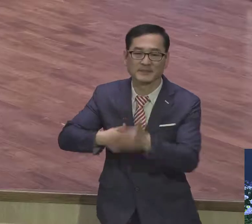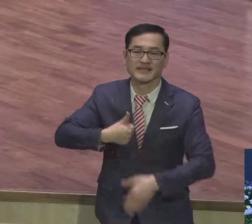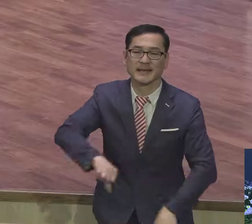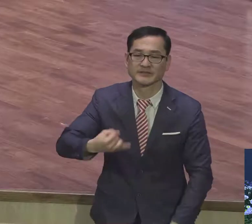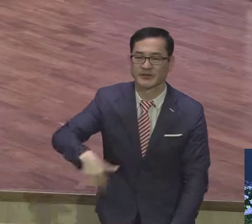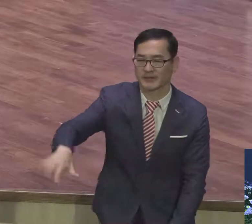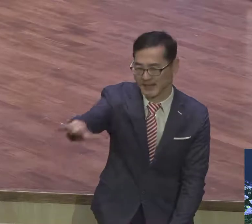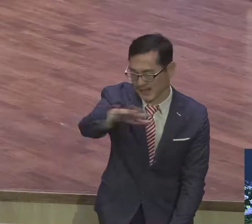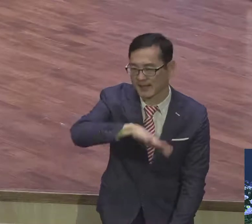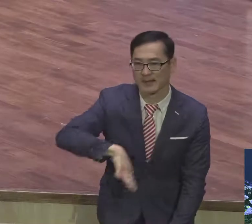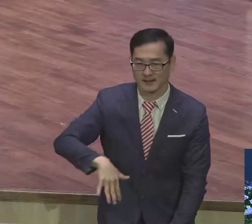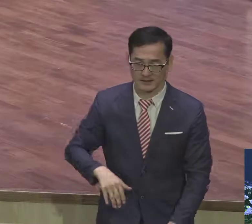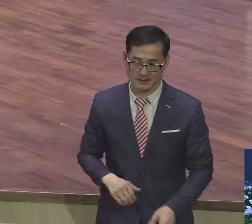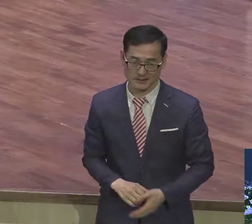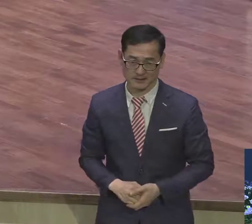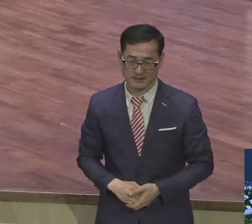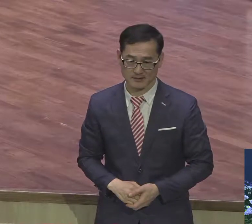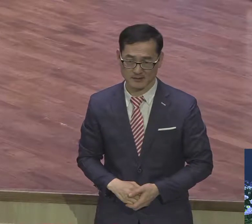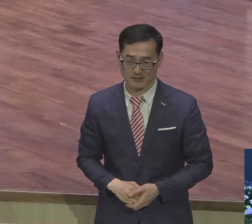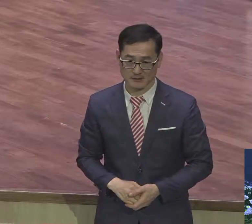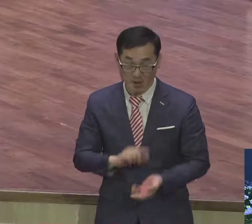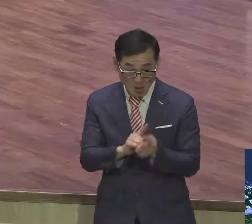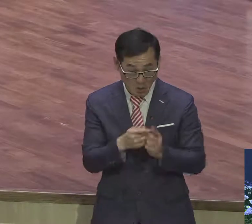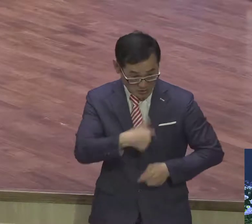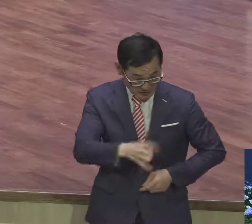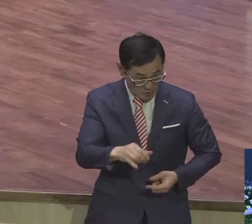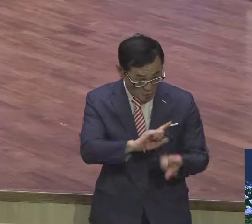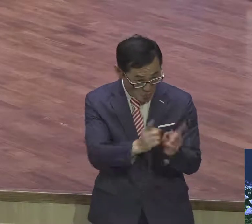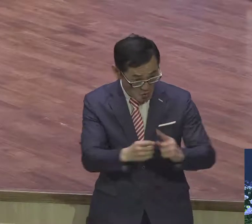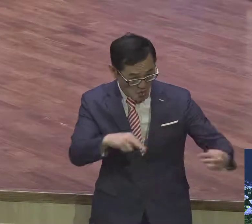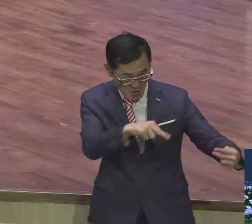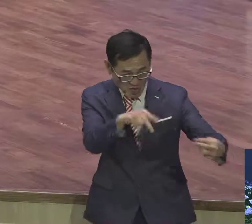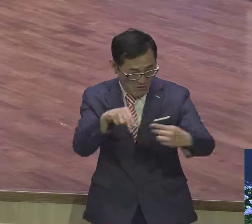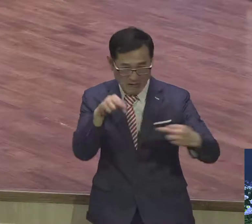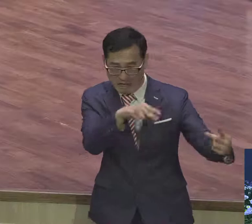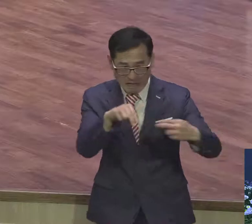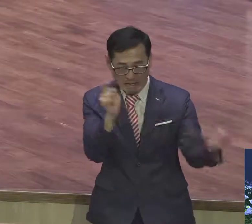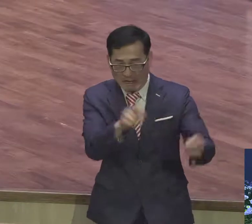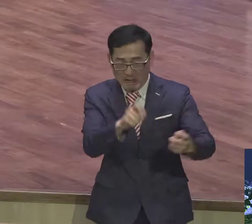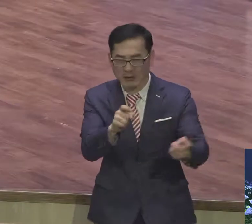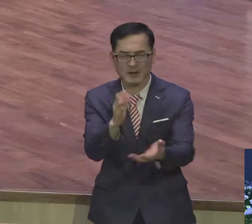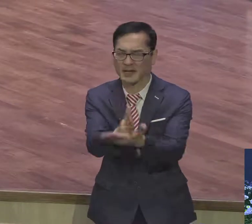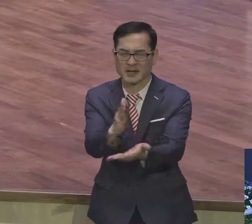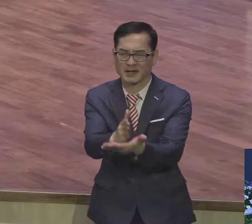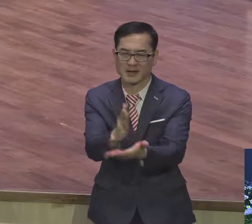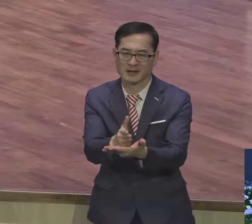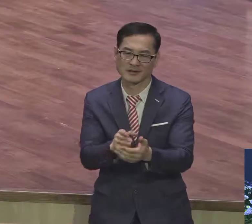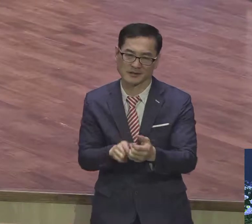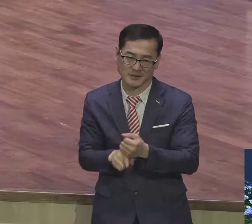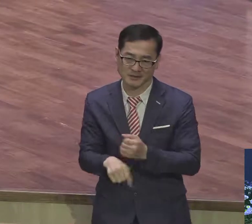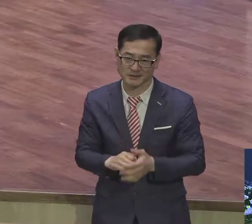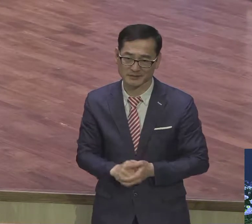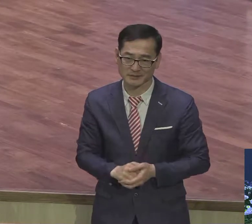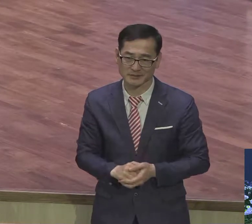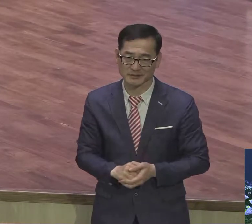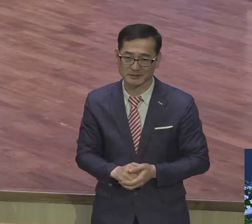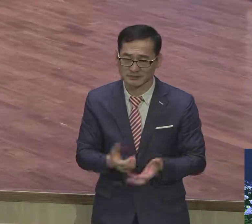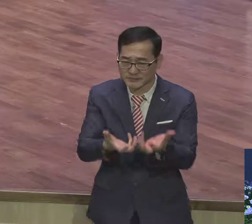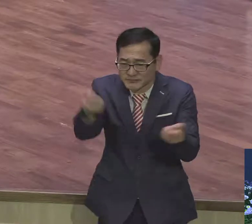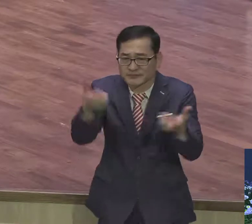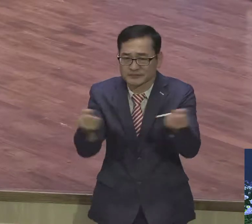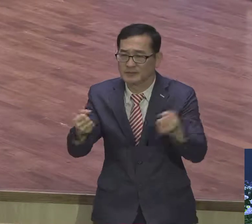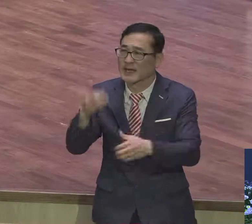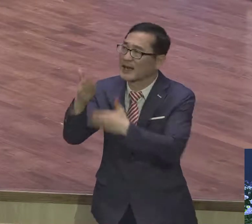날 가지고 따지지 마라 그러니까 다른 사람을 비교하지 말고 신경 쓰지 말고 각각 자기